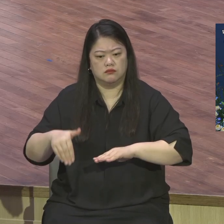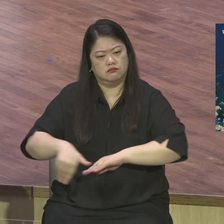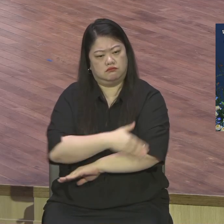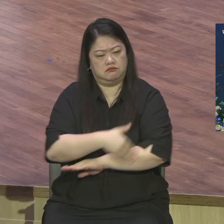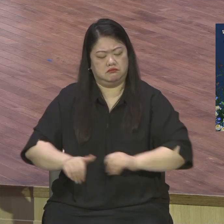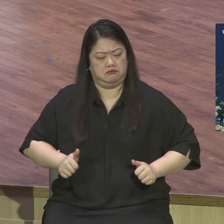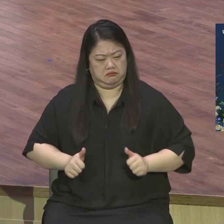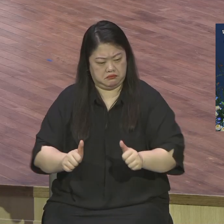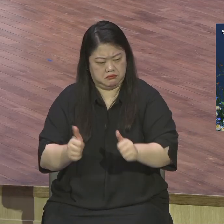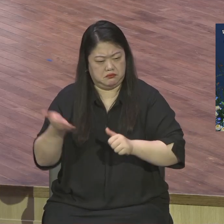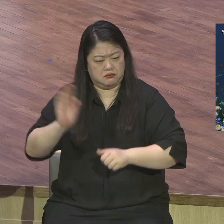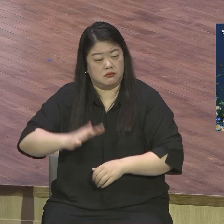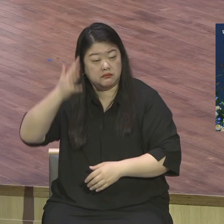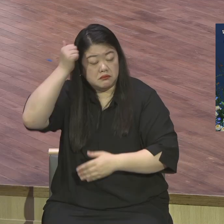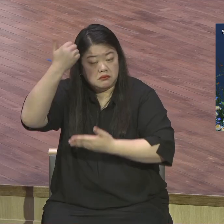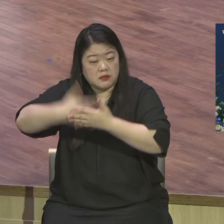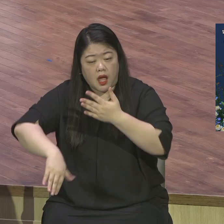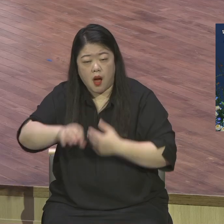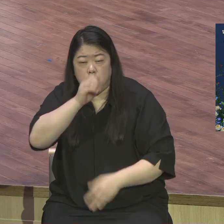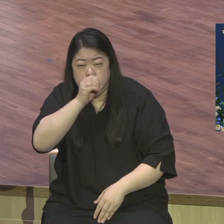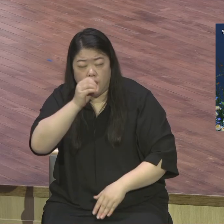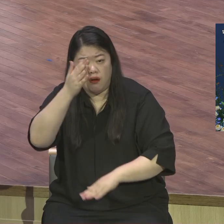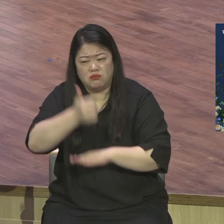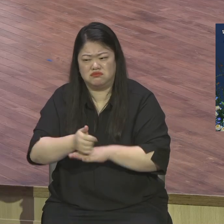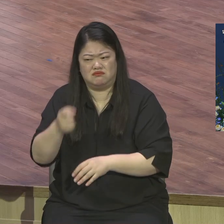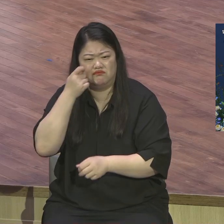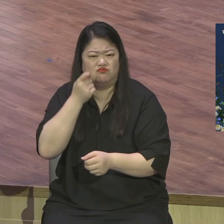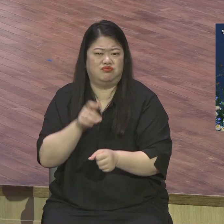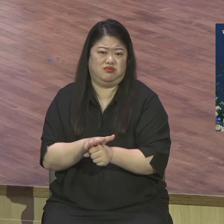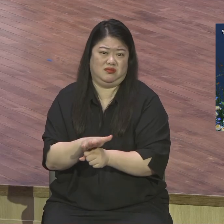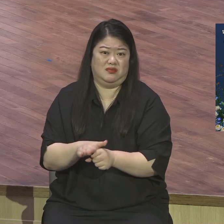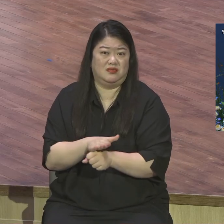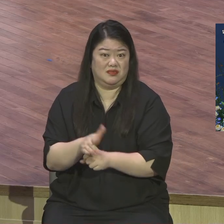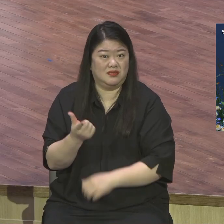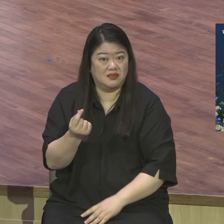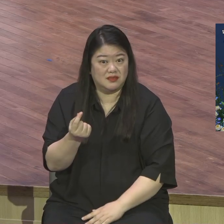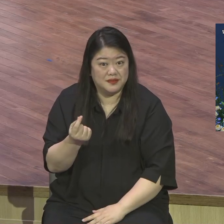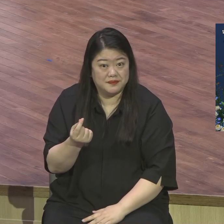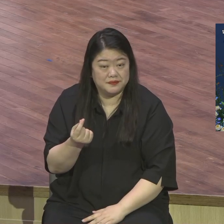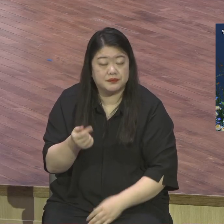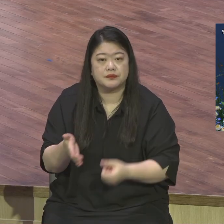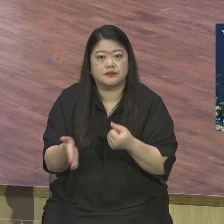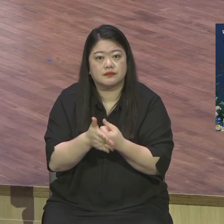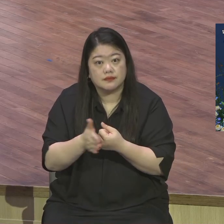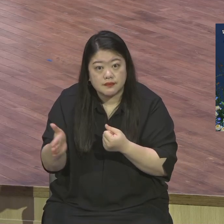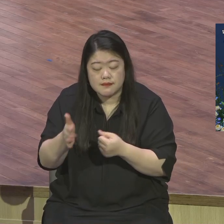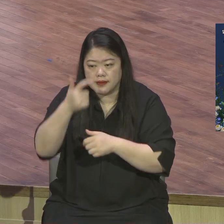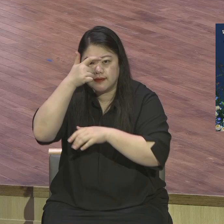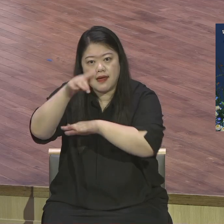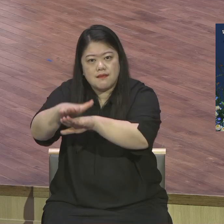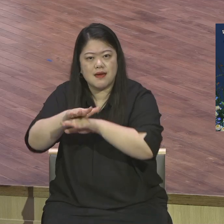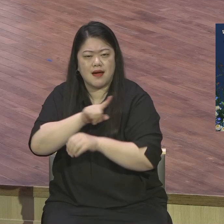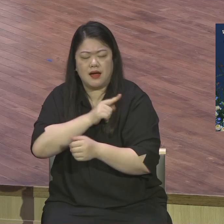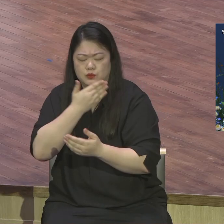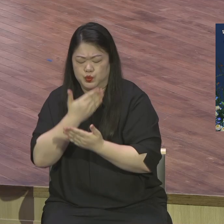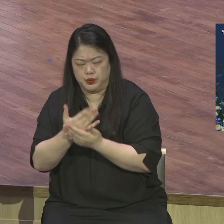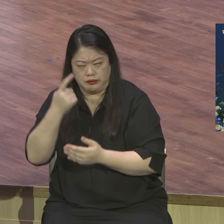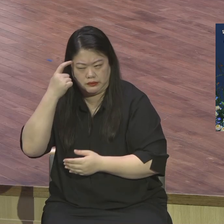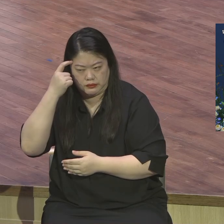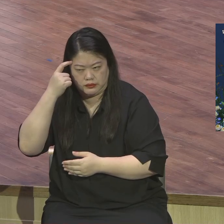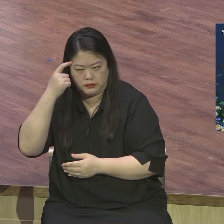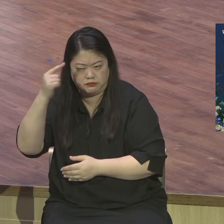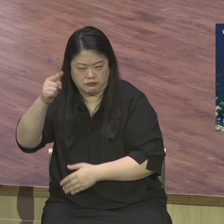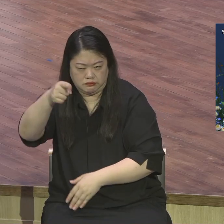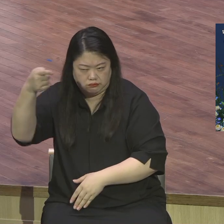예배에 성공하는 것에 인생 성공이 최우선 승리가 돼야 된다. 어떻게 하든지 말씀 잡아야 돼요.